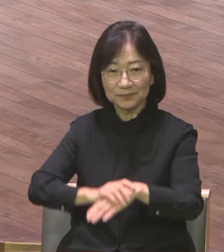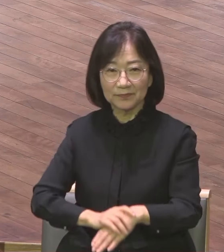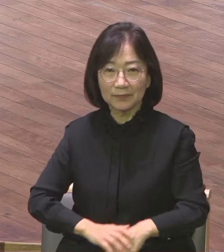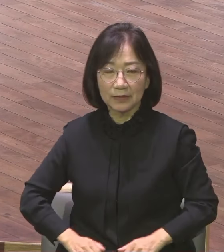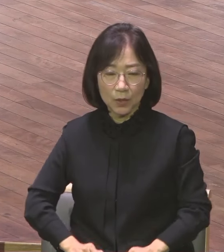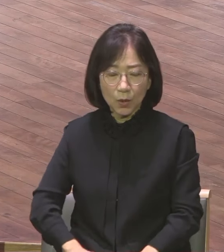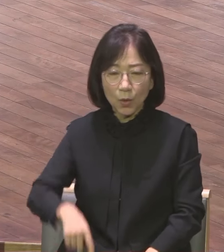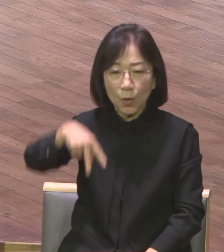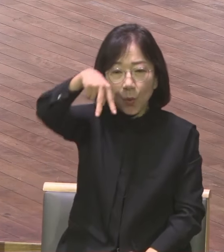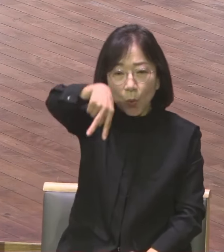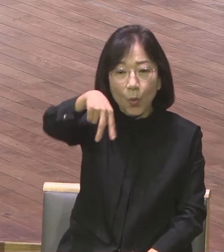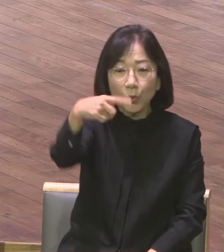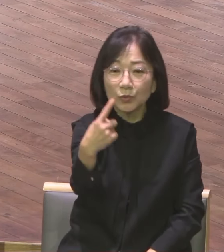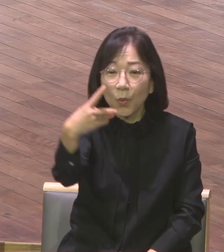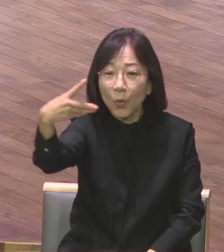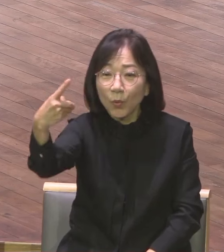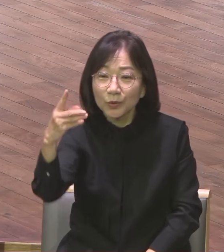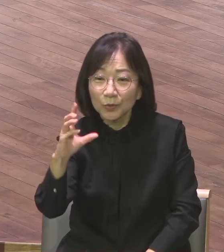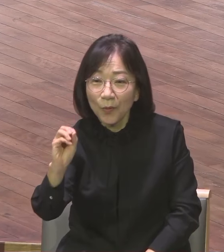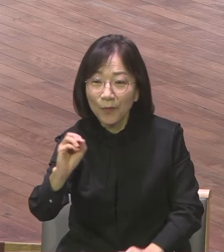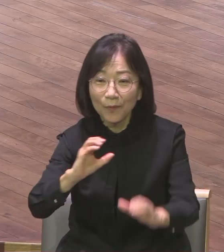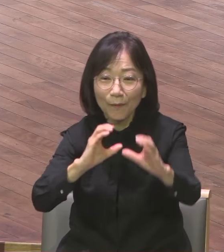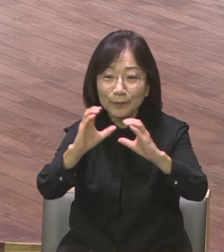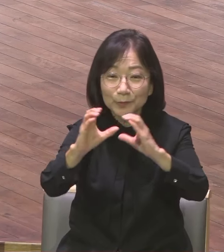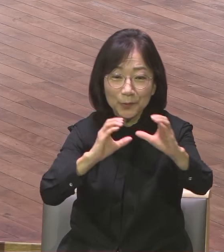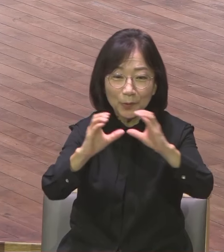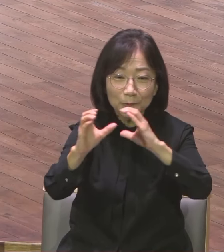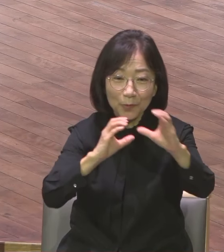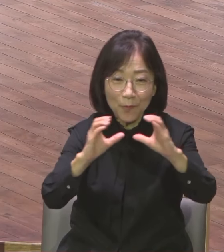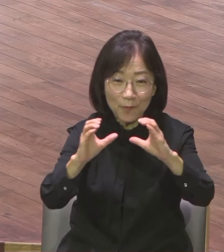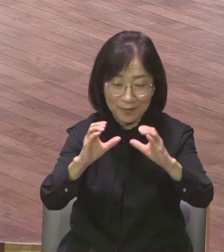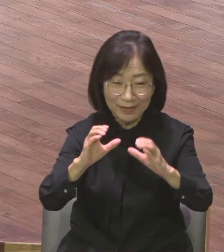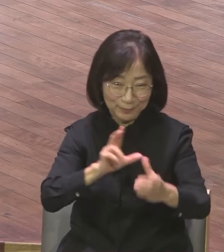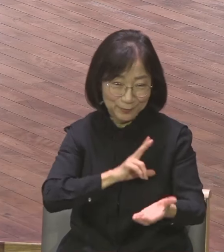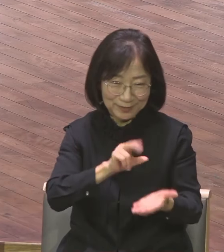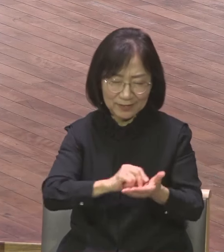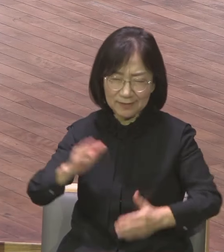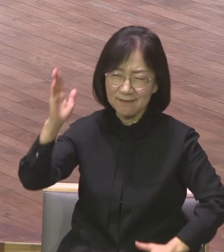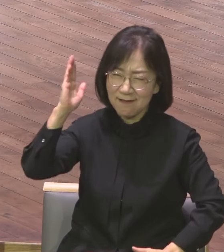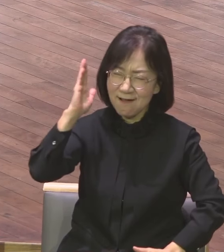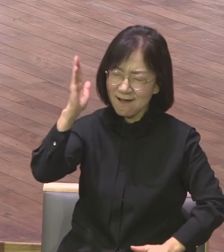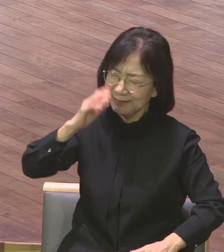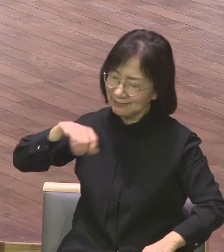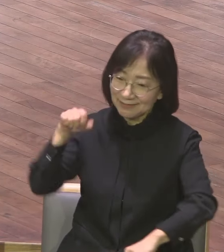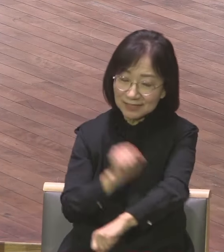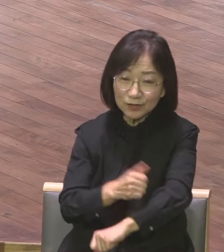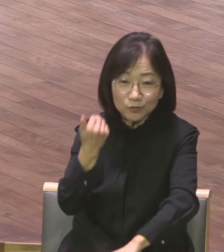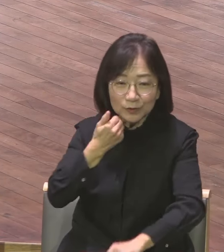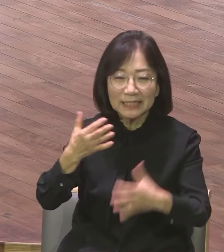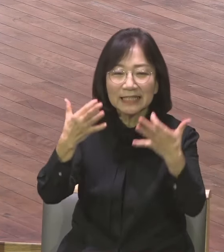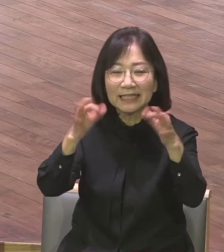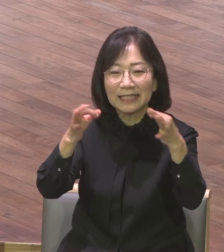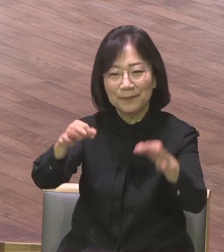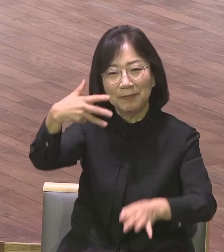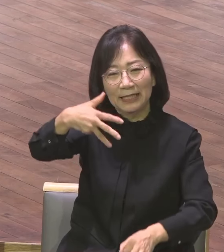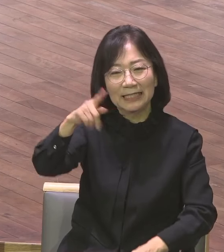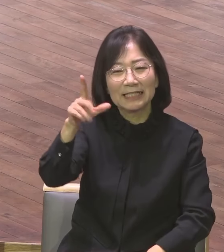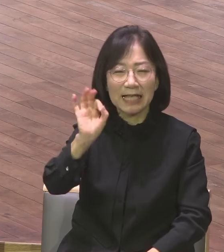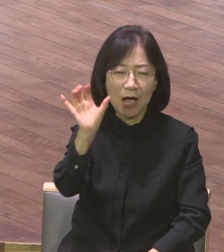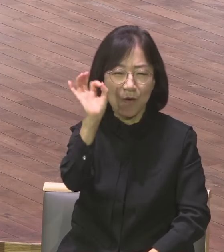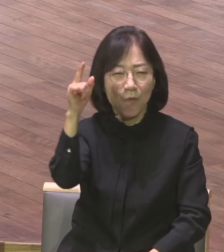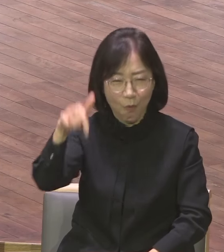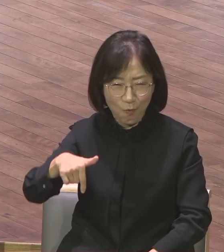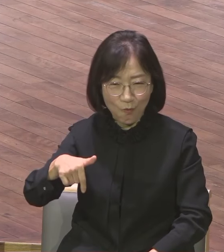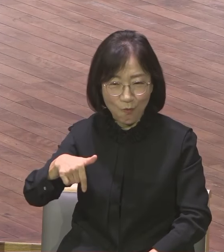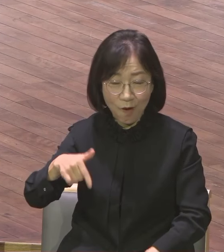소통을 주제로 한 강의로 유명한 김창욱 교수 여러분 잘 아시죠? 저도 많이 들어봤습니다. 재밌대 웃기고